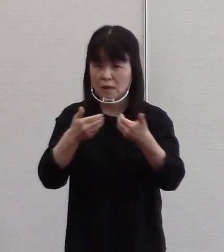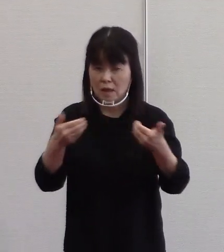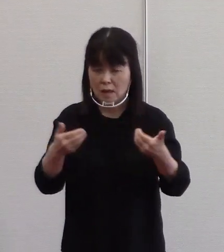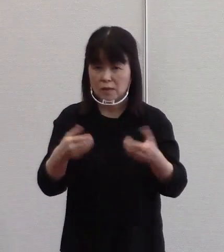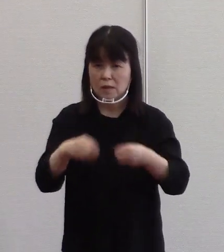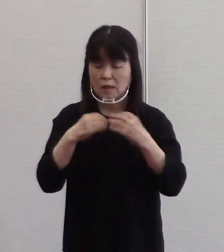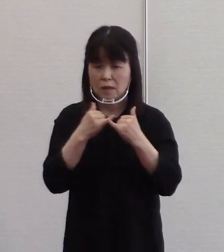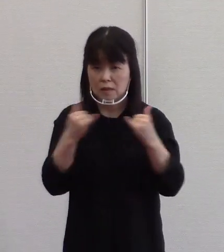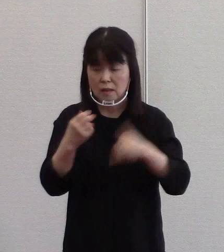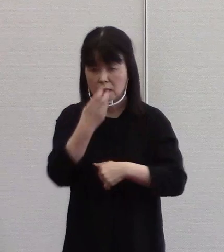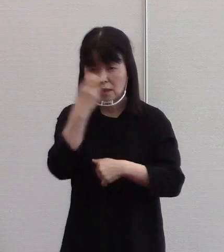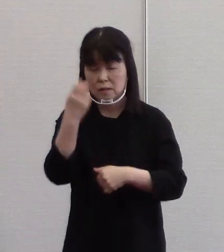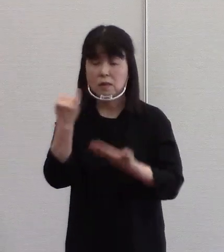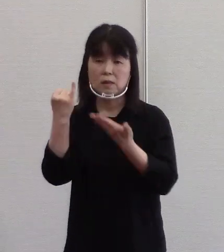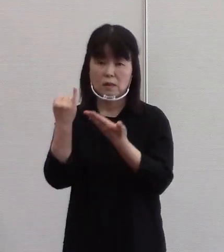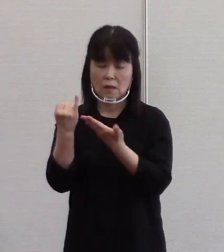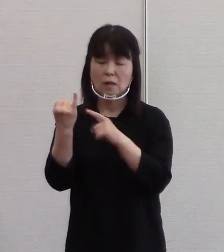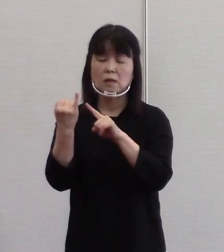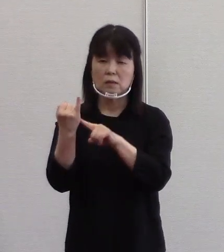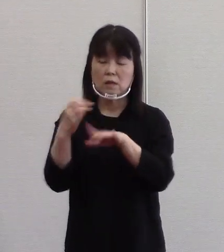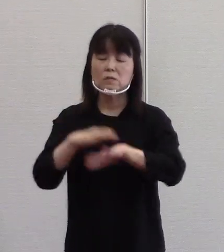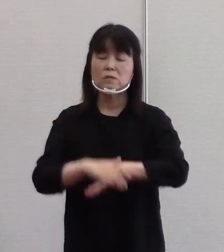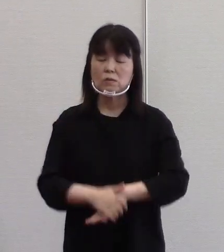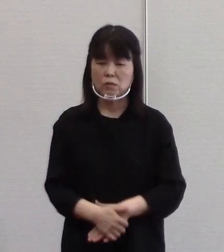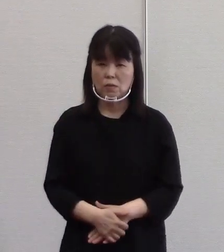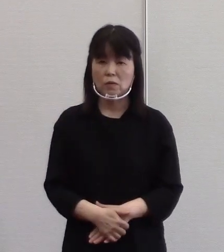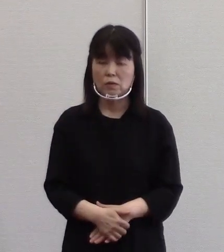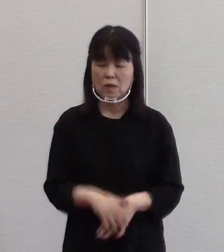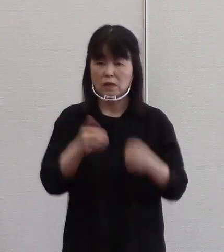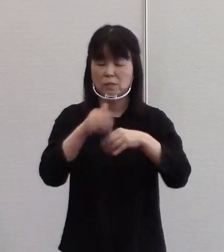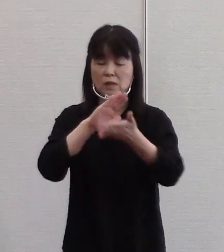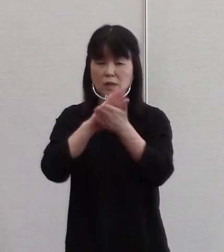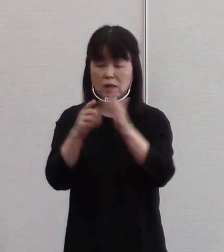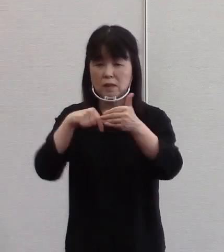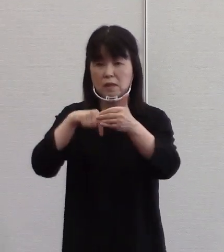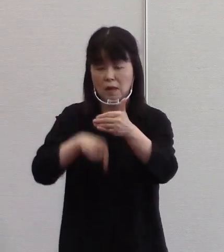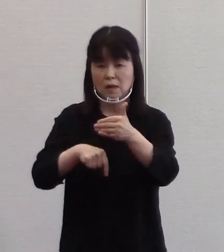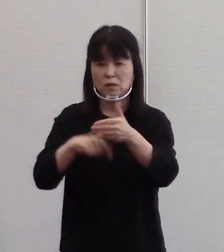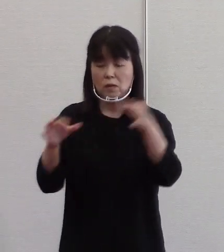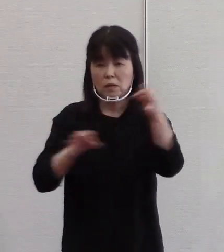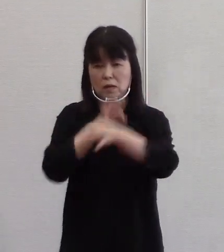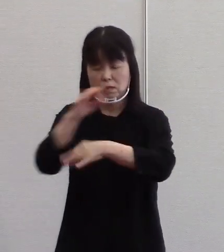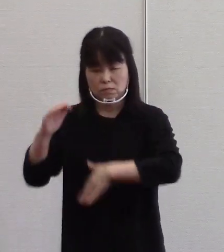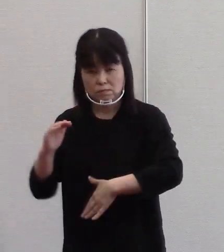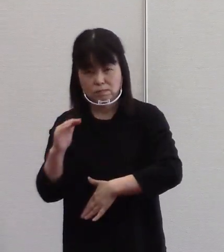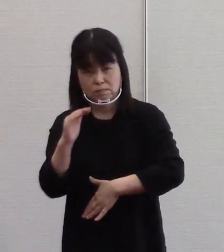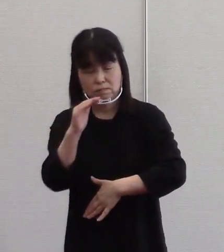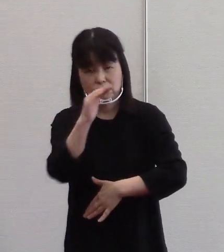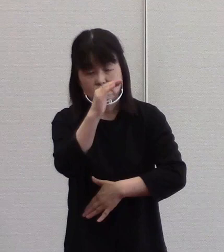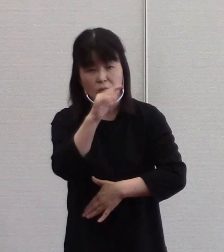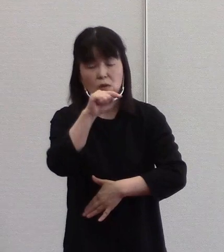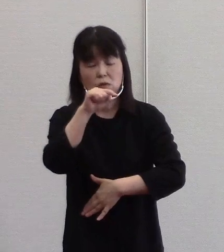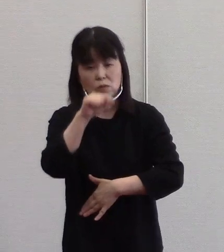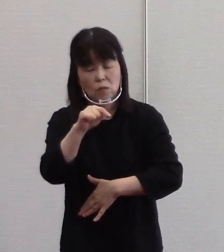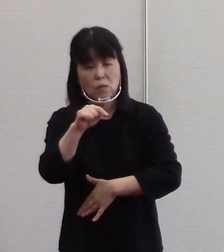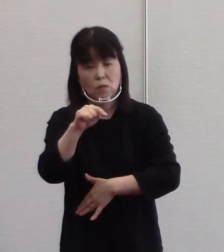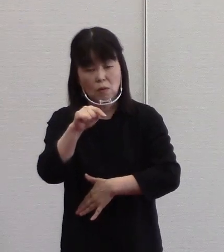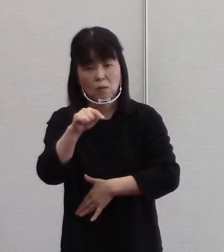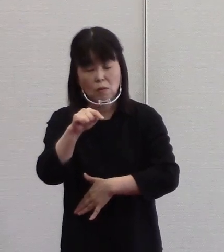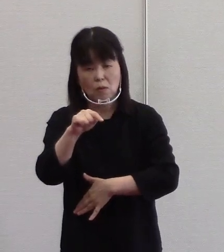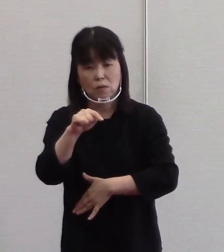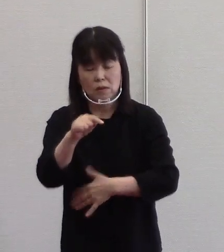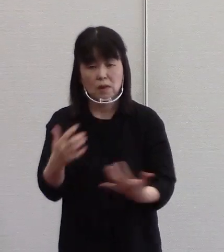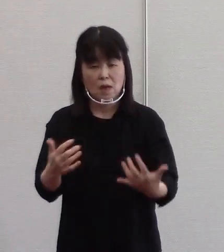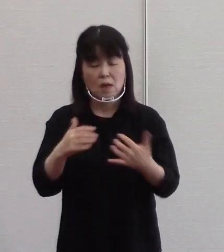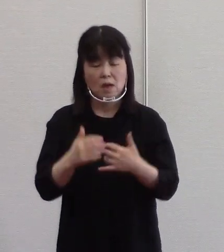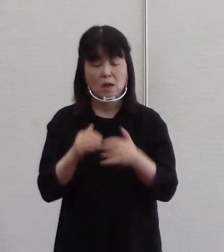経済も徐々に回復傾向になったのかなと思いますが、 そのあたりまた再度影響を与えてくるのではないかというお考えは一